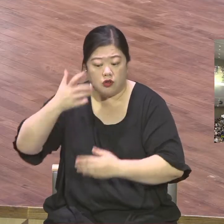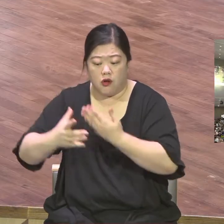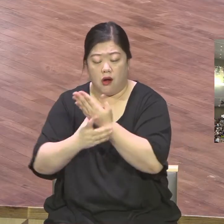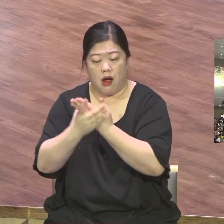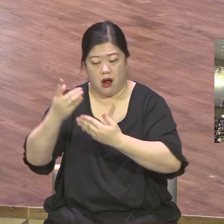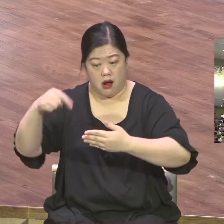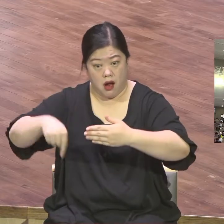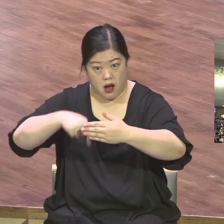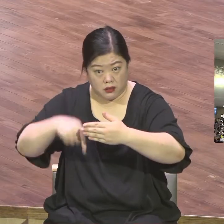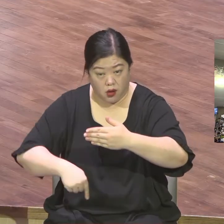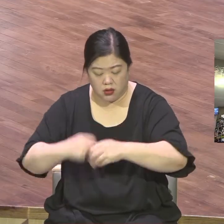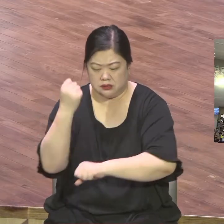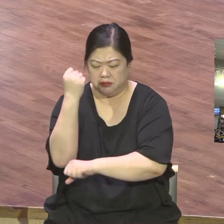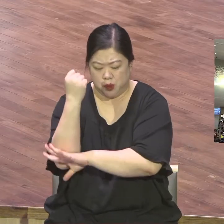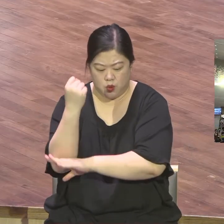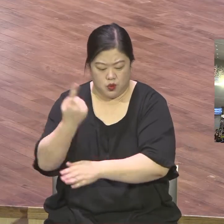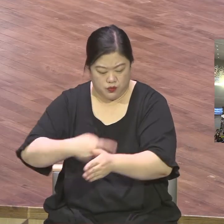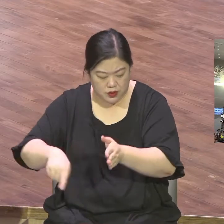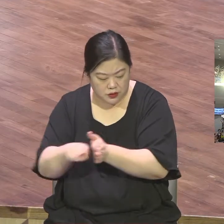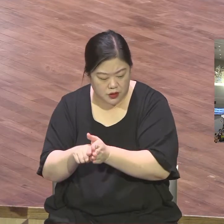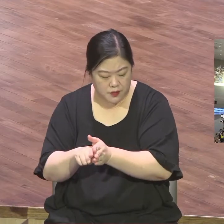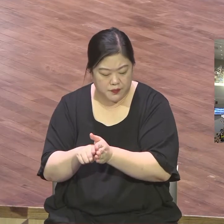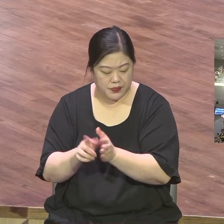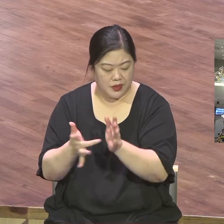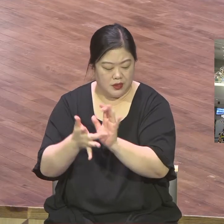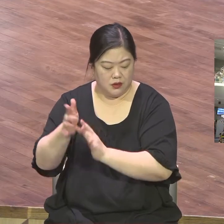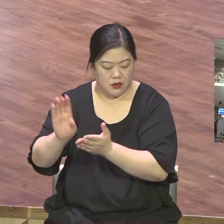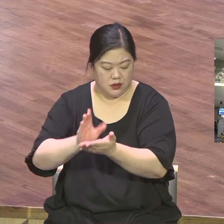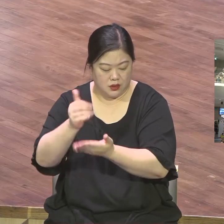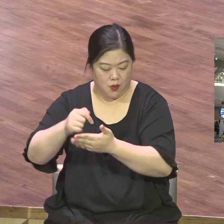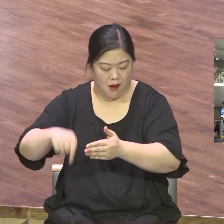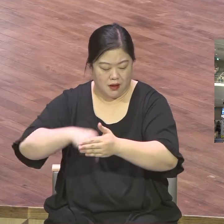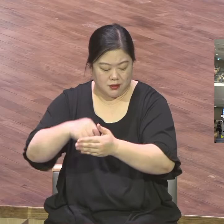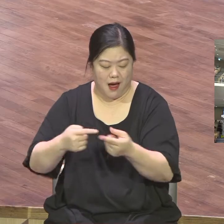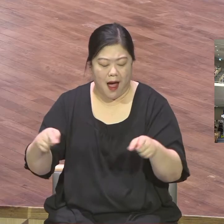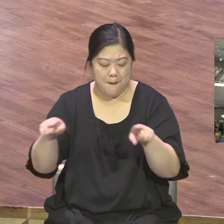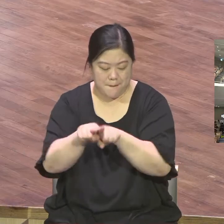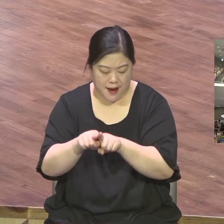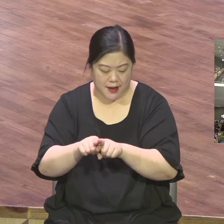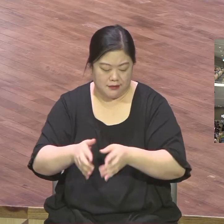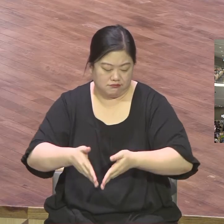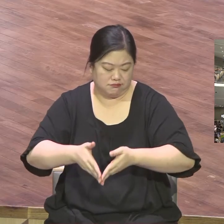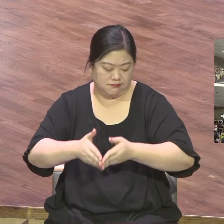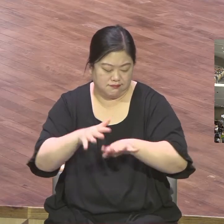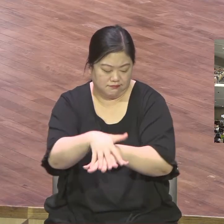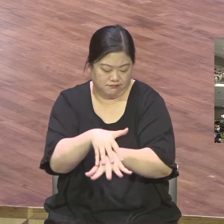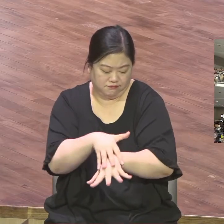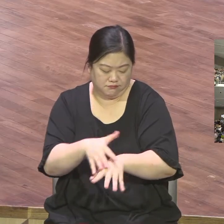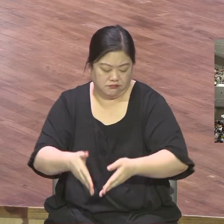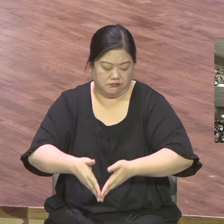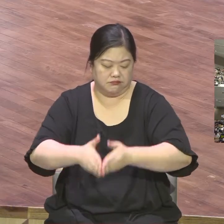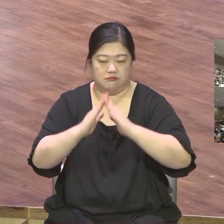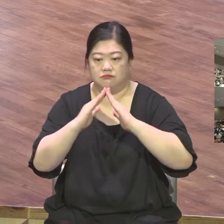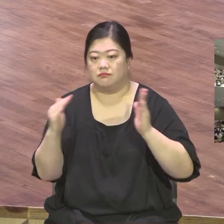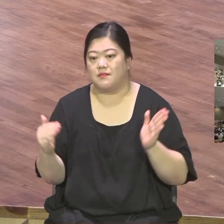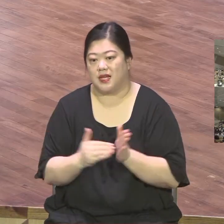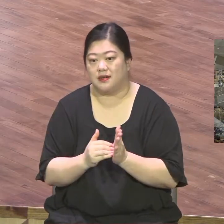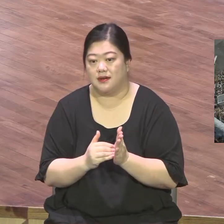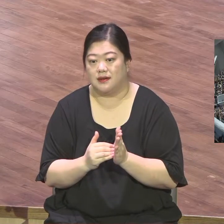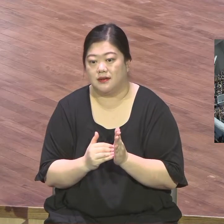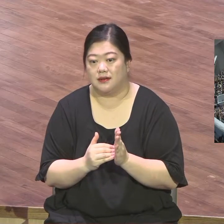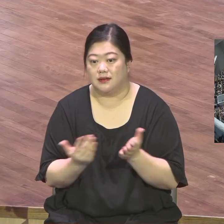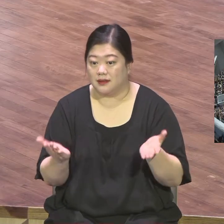하나님이 거하실 처소가 되기 위하여 그리스도 예수 안에서 함께 지어져 가느니라. 아멘.